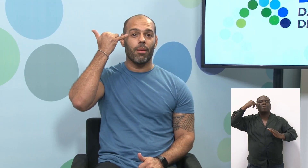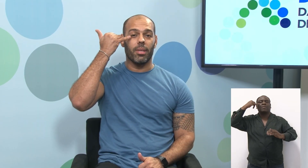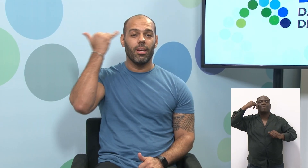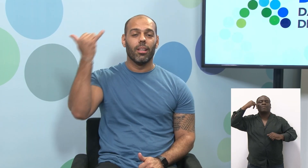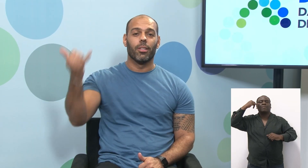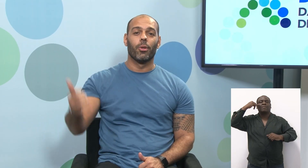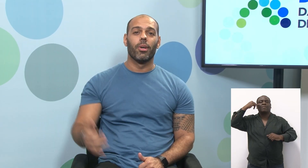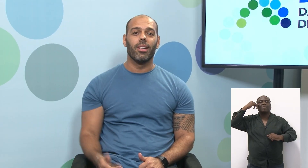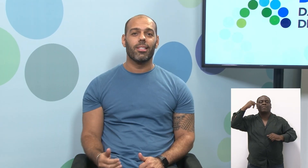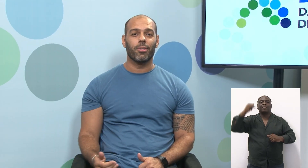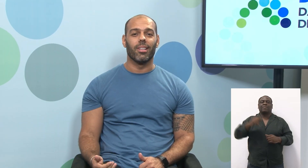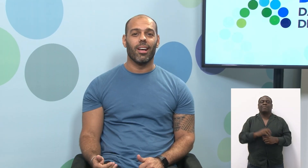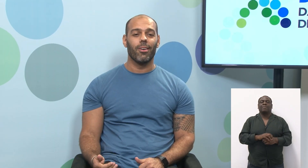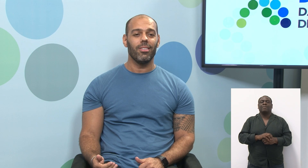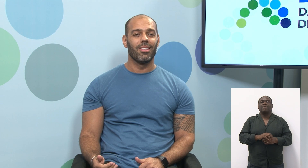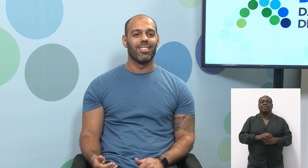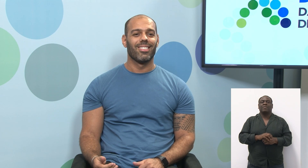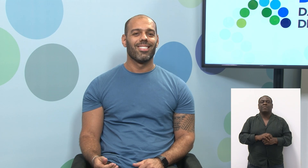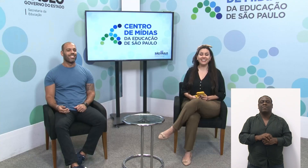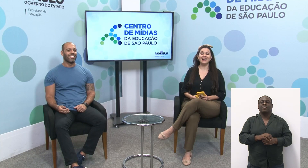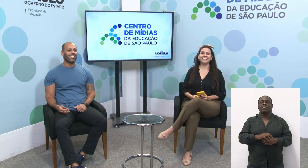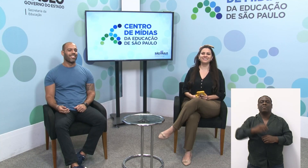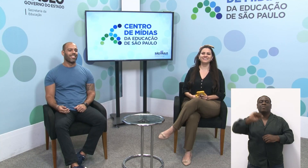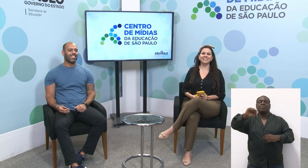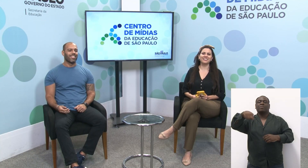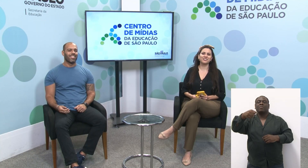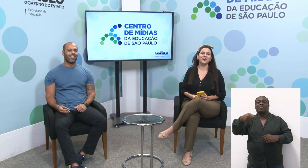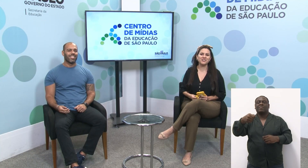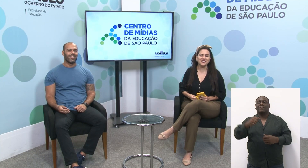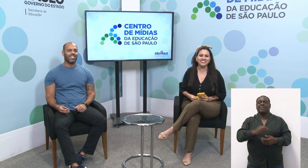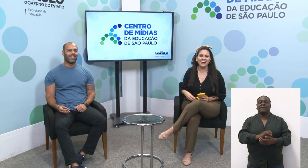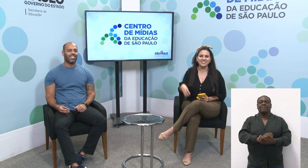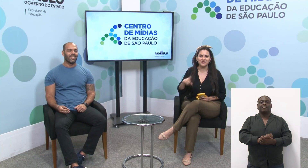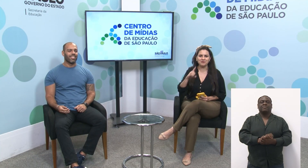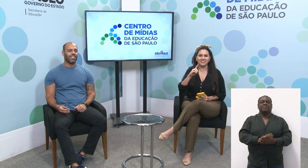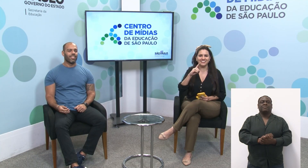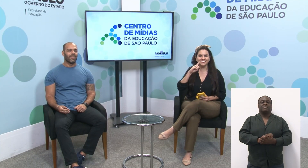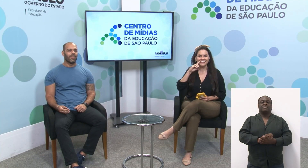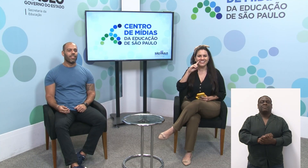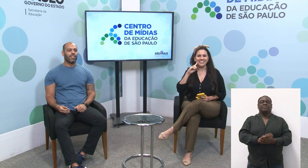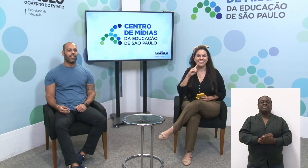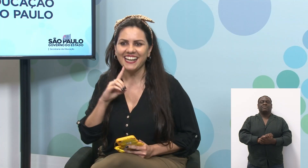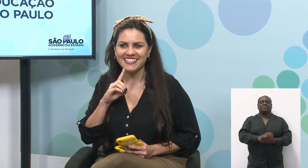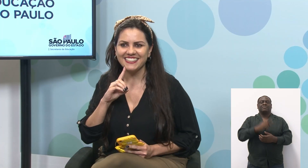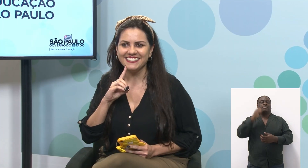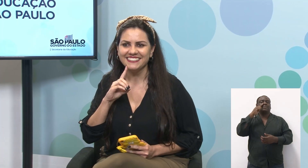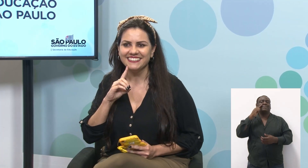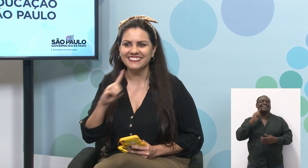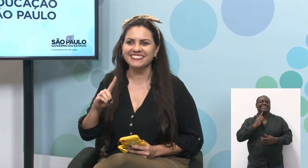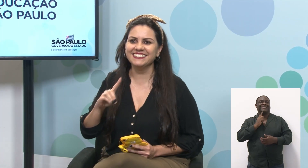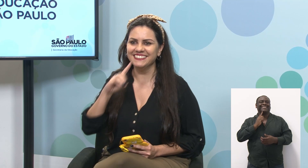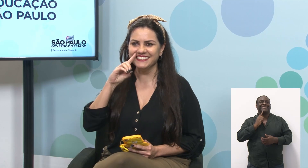referenciar a mim. Doane, seu sinal. Sim, claro, né? Os nossos sinais, como não? Assim.